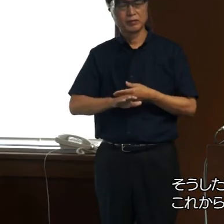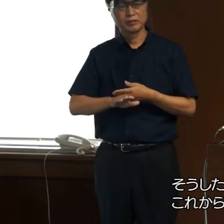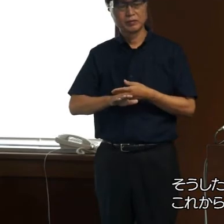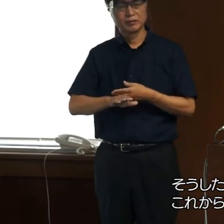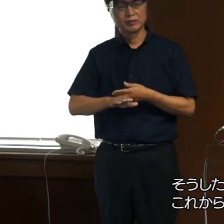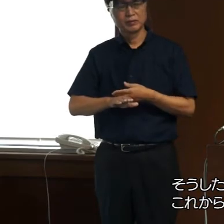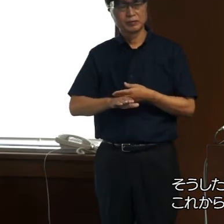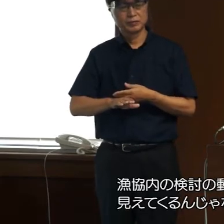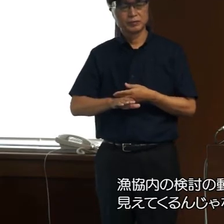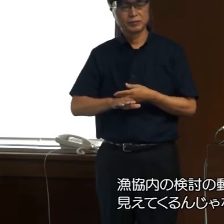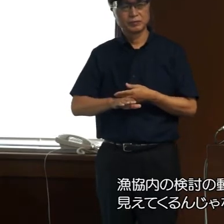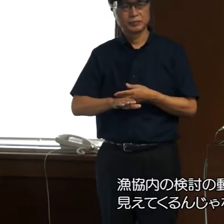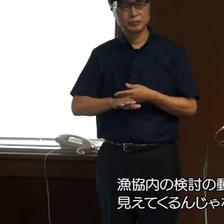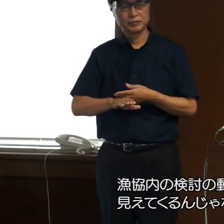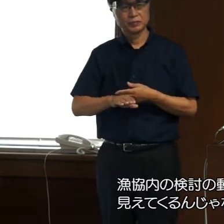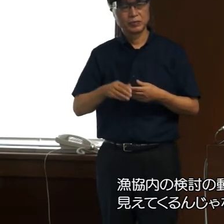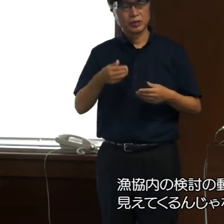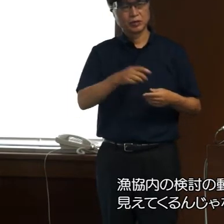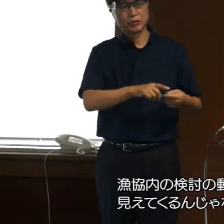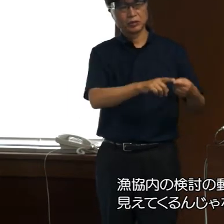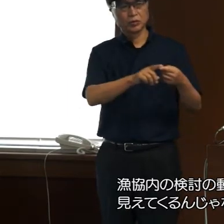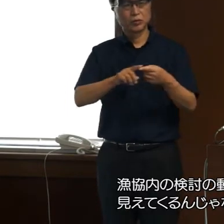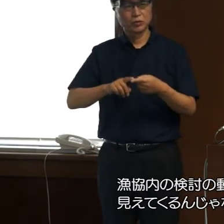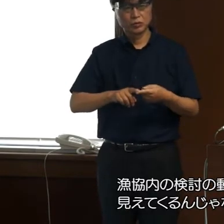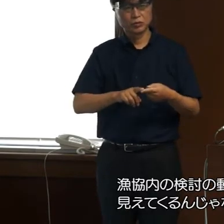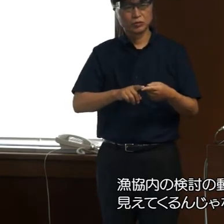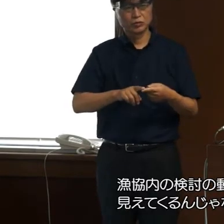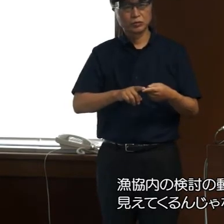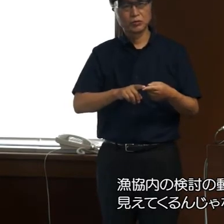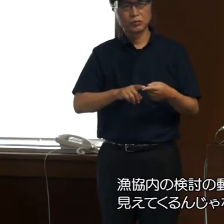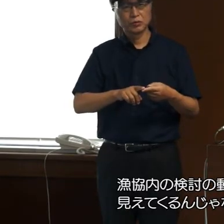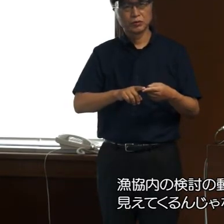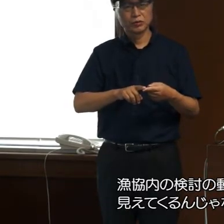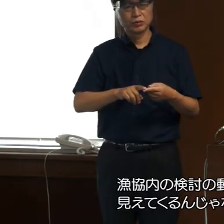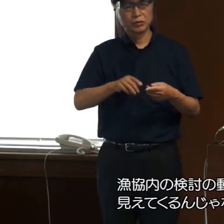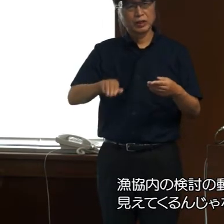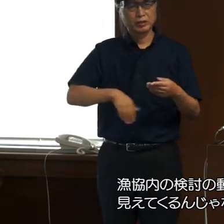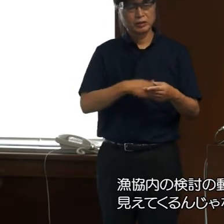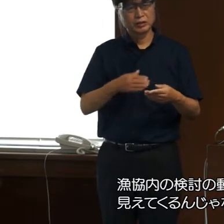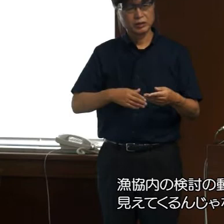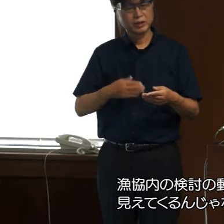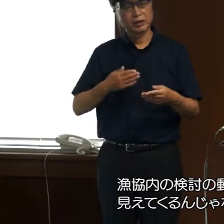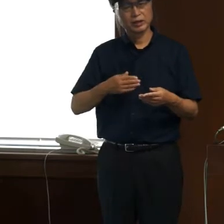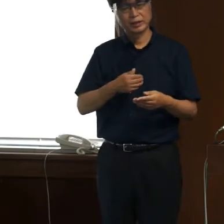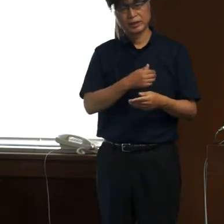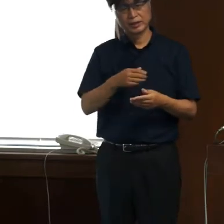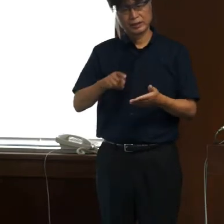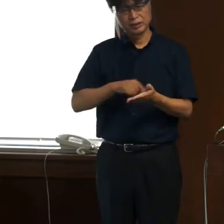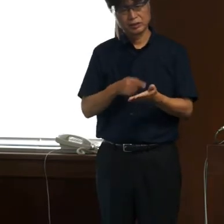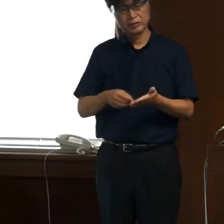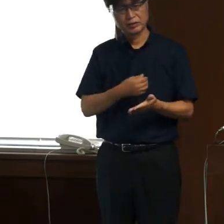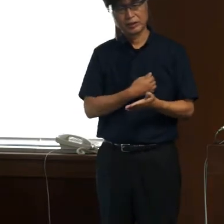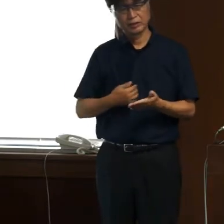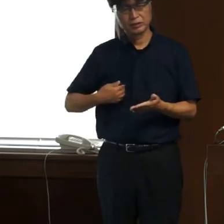流れというか、漁協内の検討の動きといったところも見えてくるんじゃないのかなと思います。